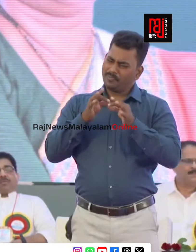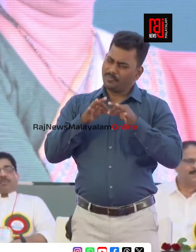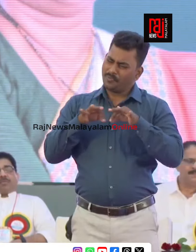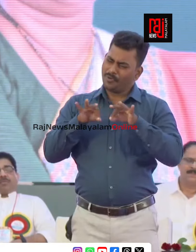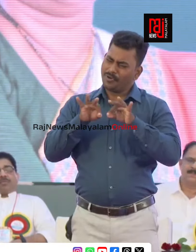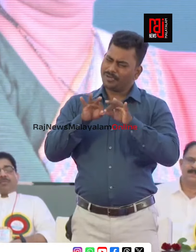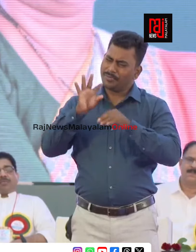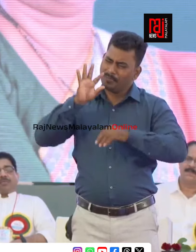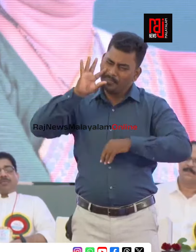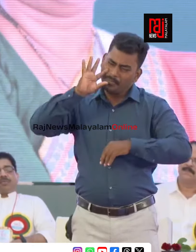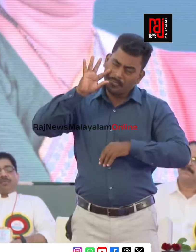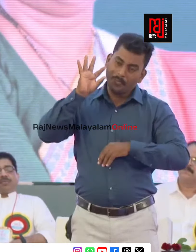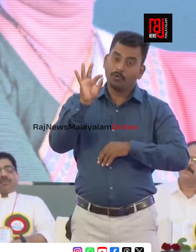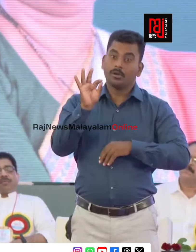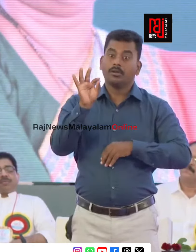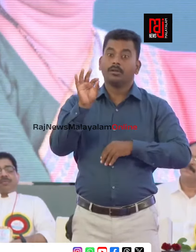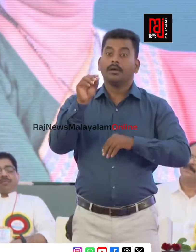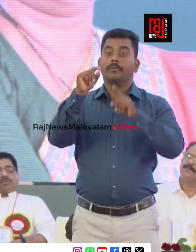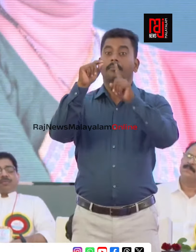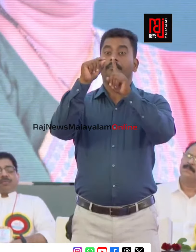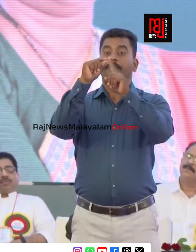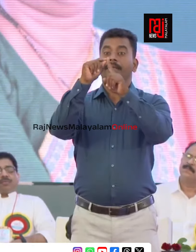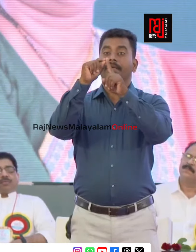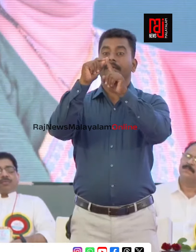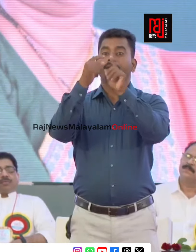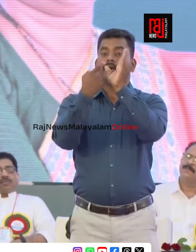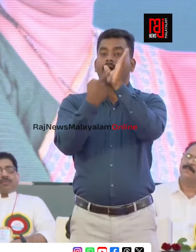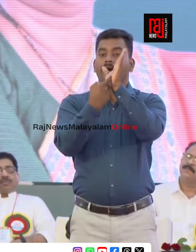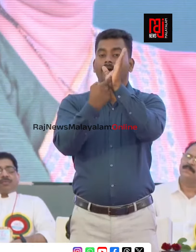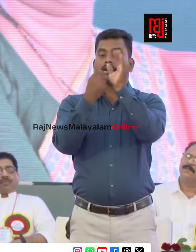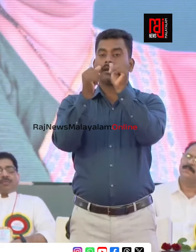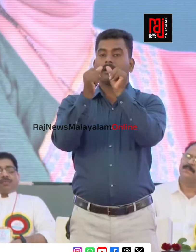പ്രധാനപ്പെട്ടതാണ് പ്രചോദനം എന്ന പദ്ധതി.